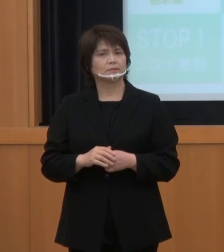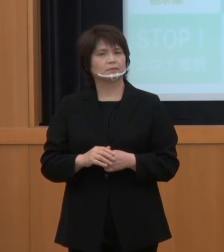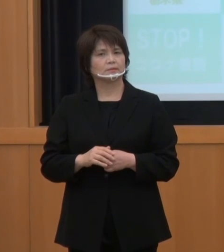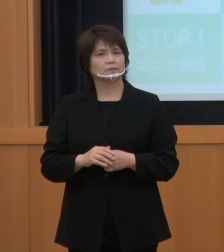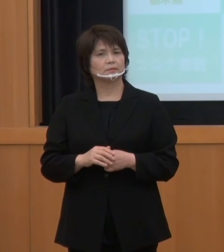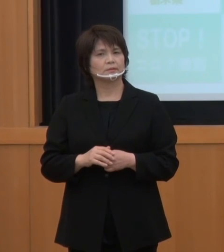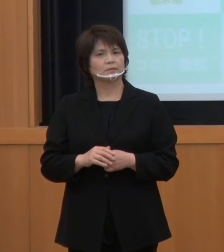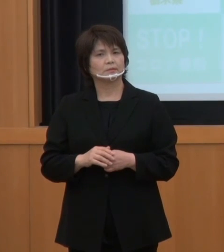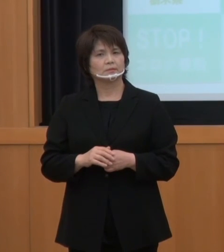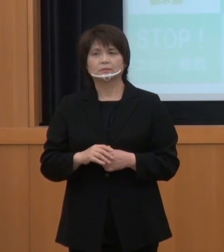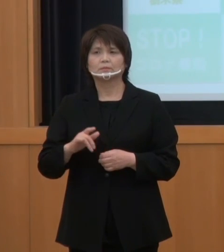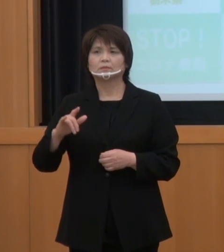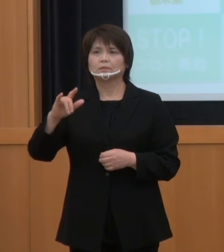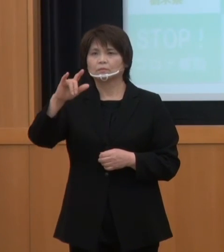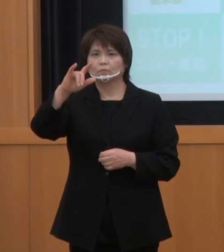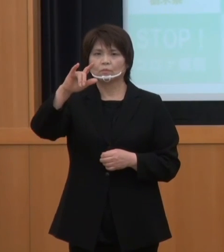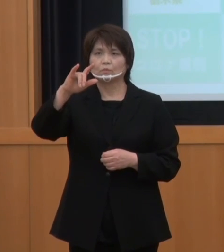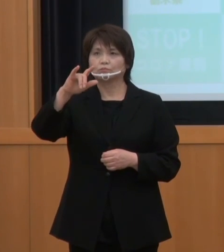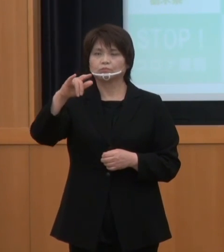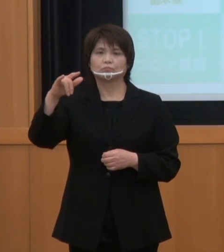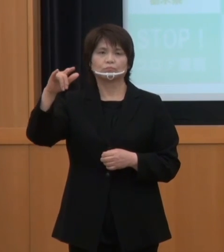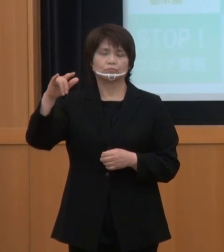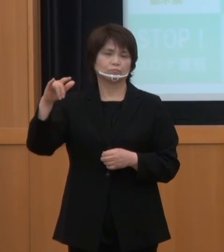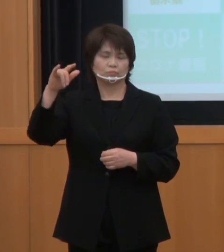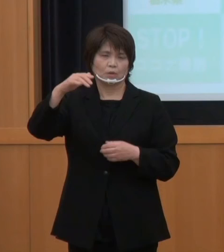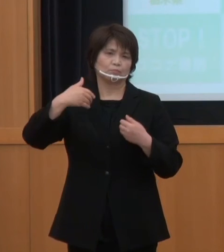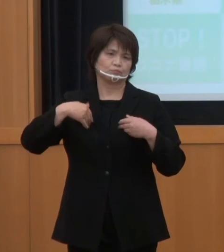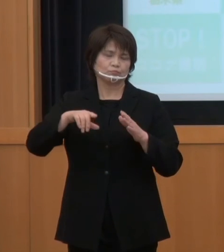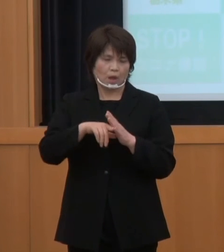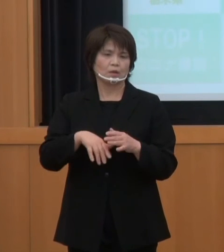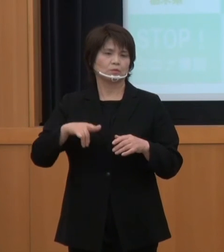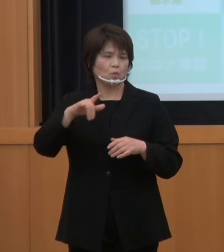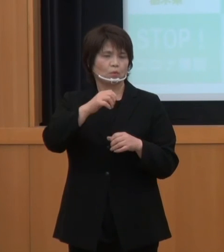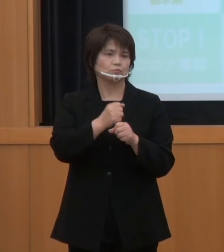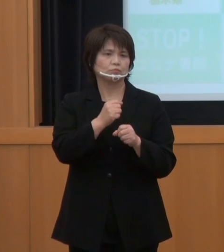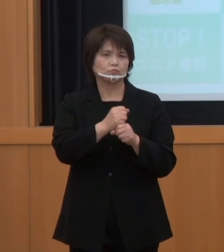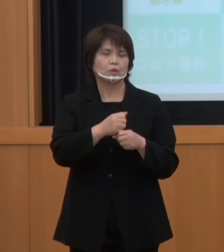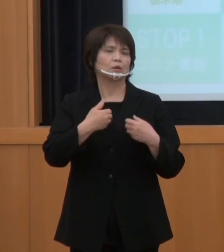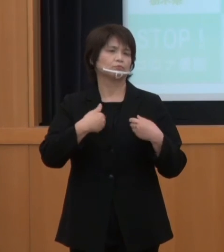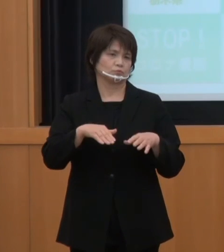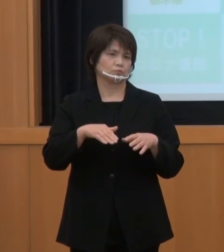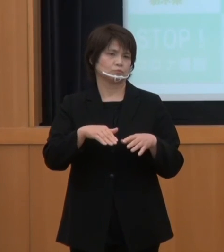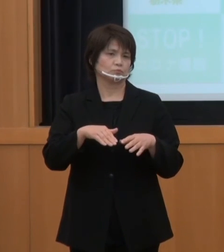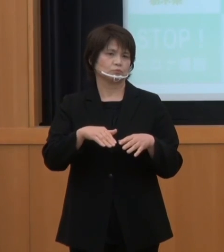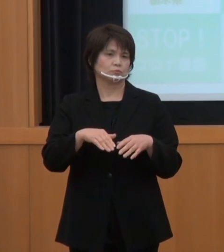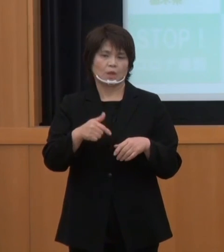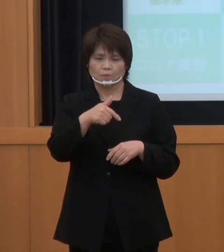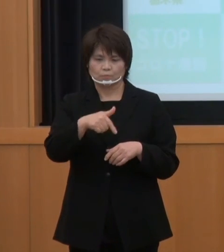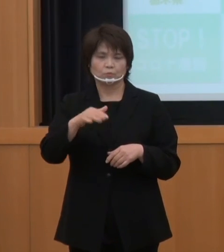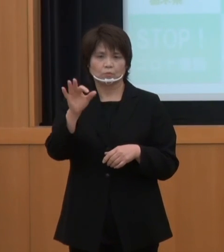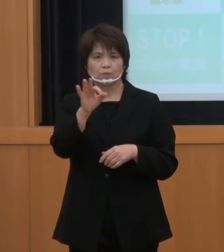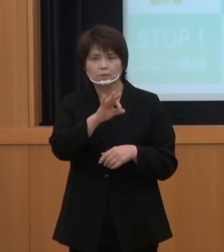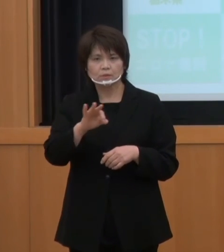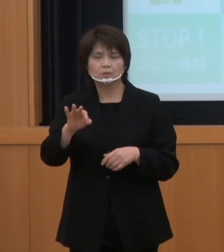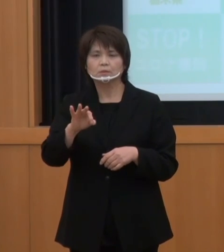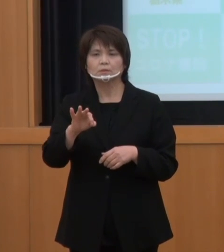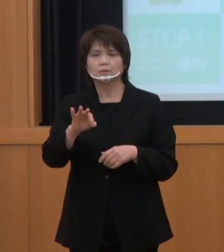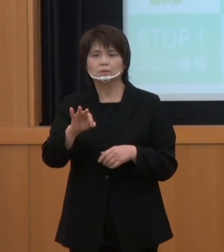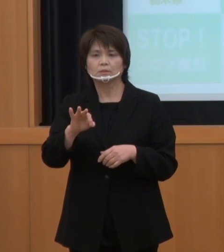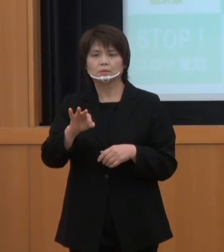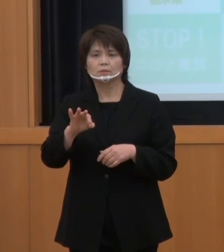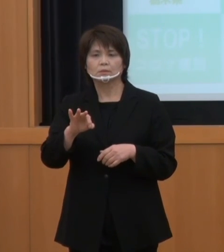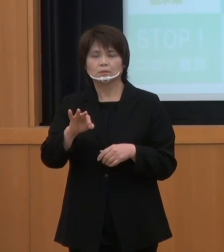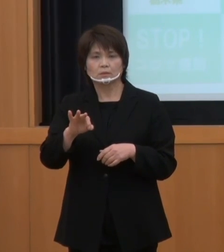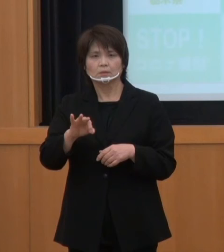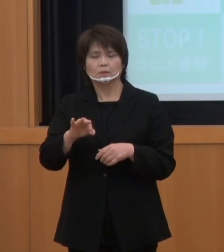飛行機を作る必要はないわけですので、当然部品の供給も滞る